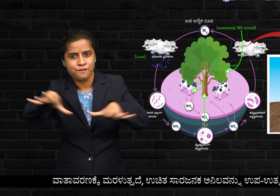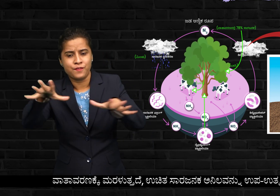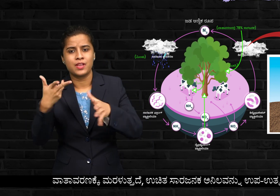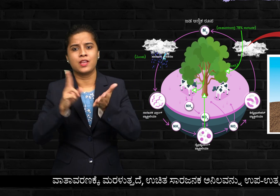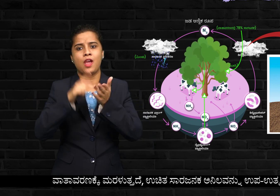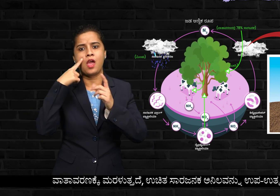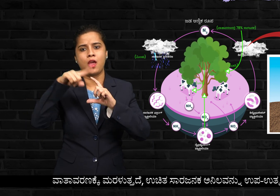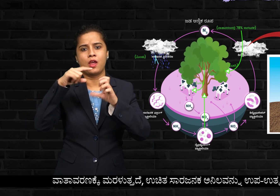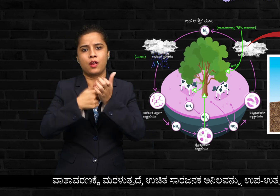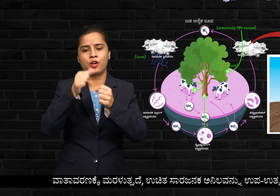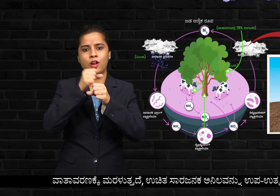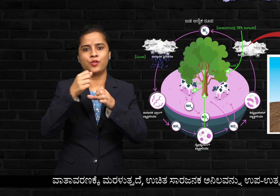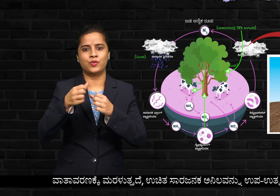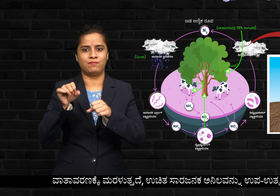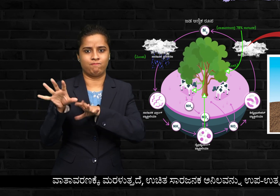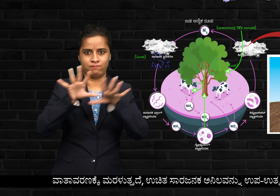ಬಿಡುತ್ತದೆ.